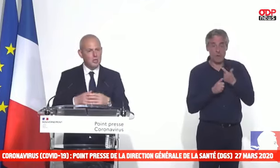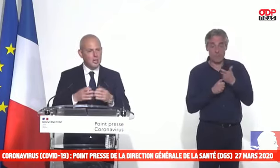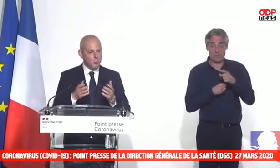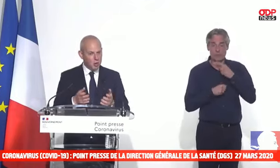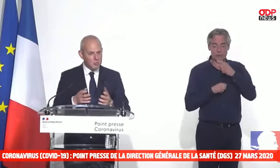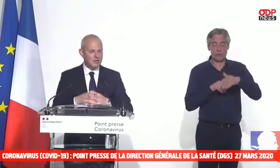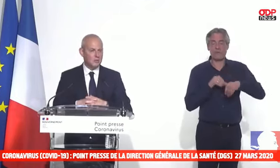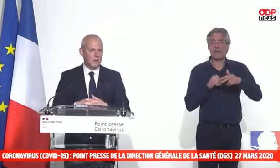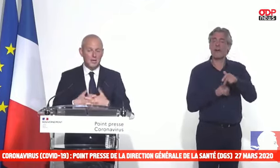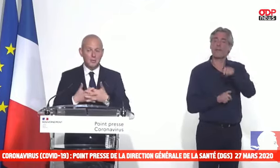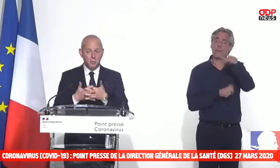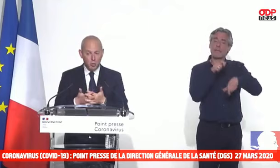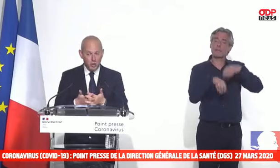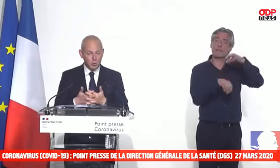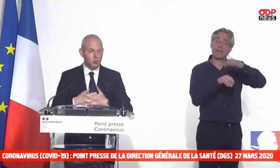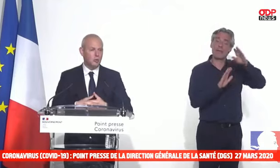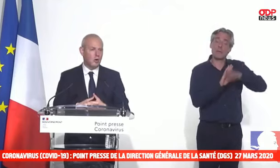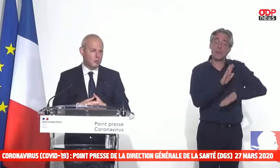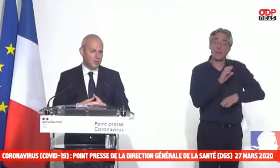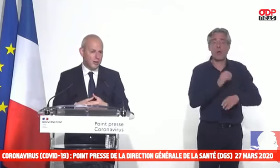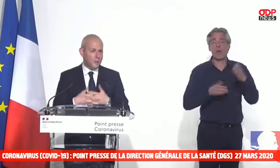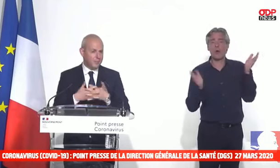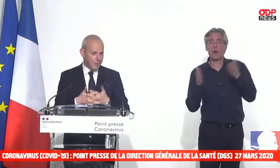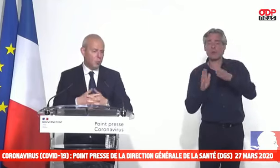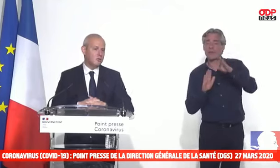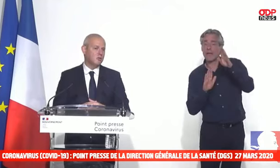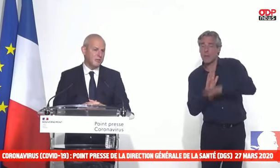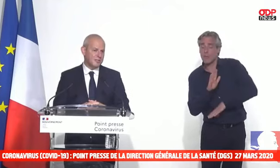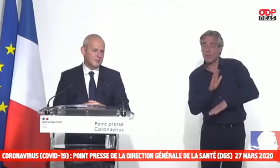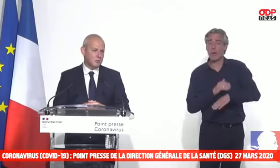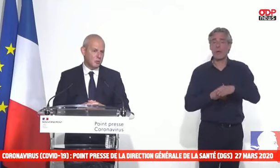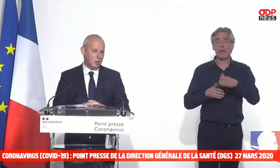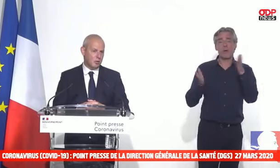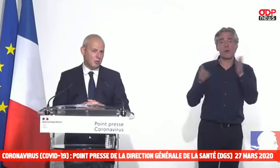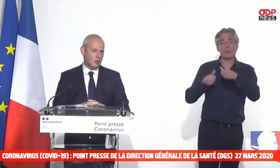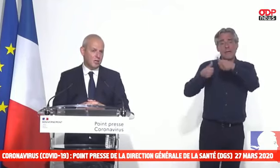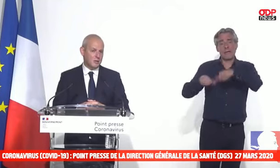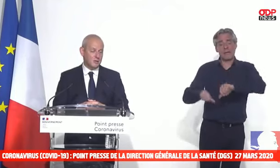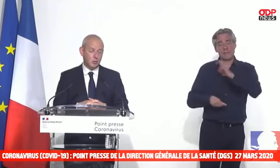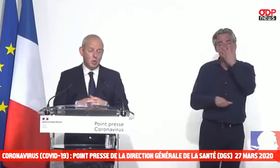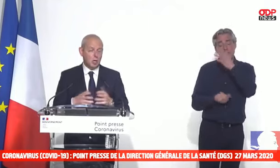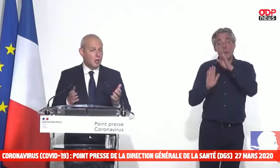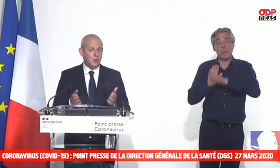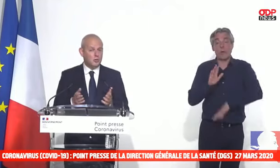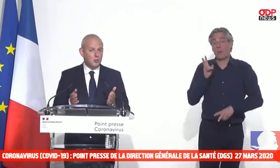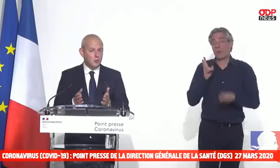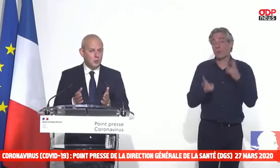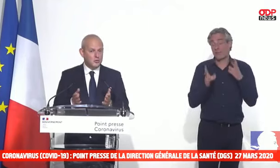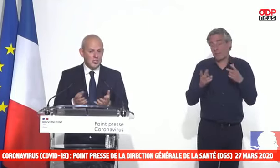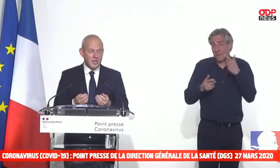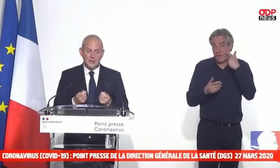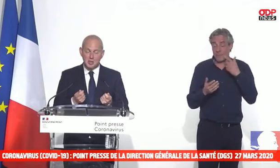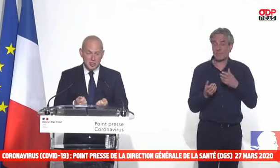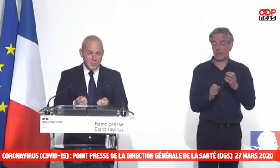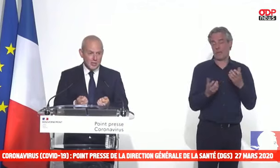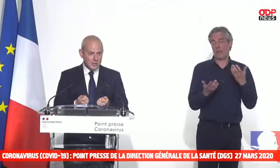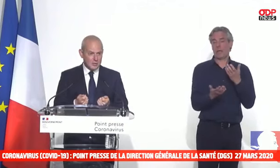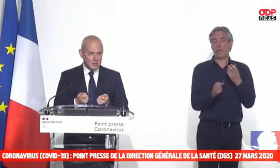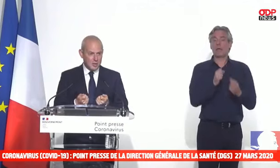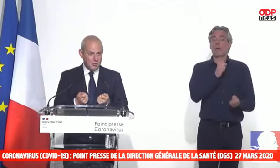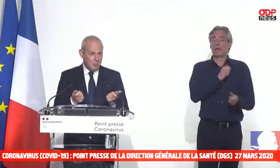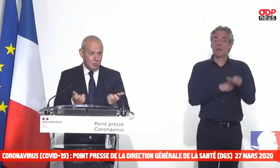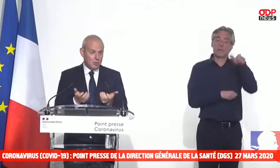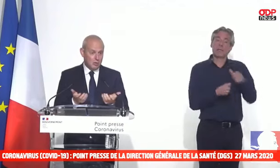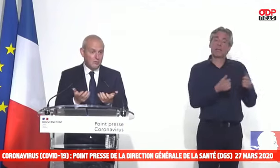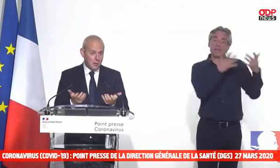jours, il y a moins de personnes malades, moins de recours à l'hôpital, moins d'hospitalisations en réanimation. Le signal d'essai, qui est un